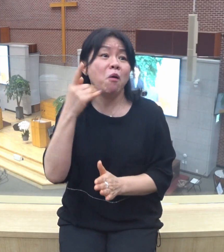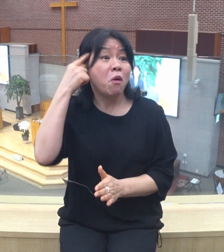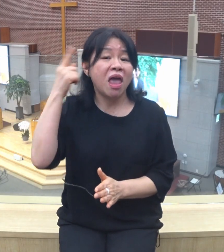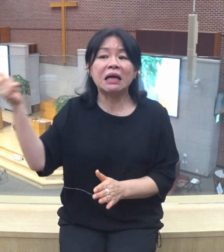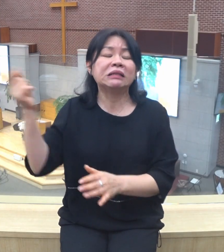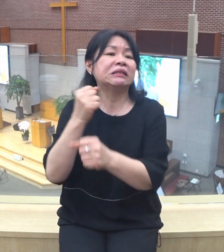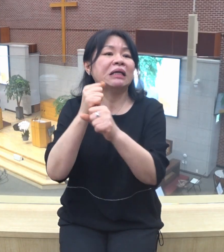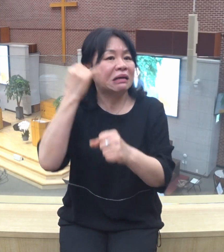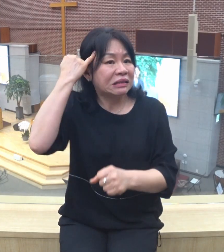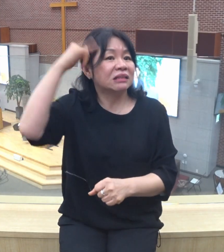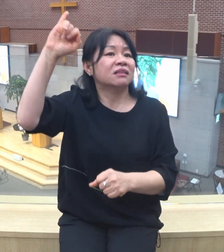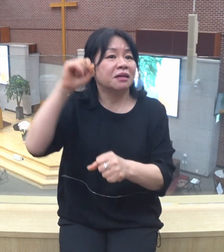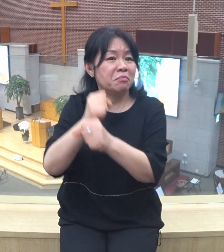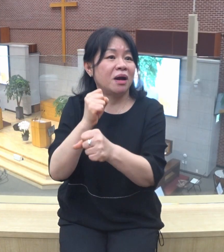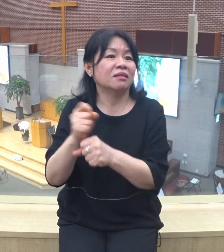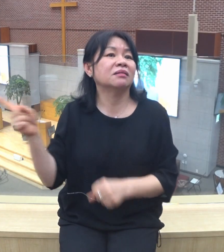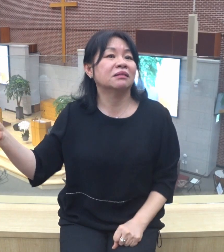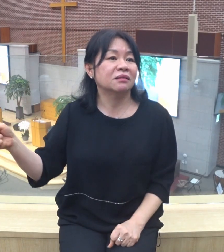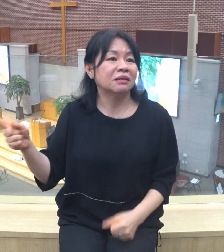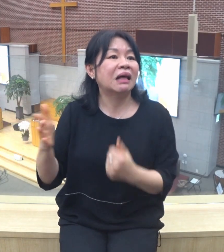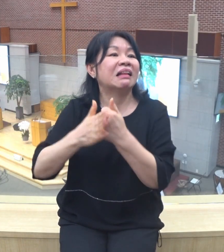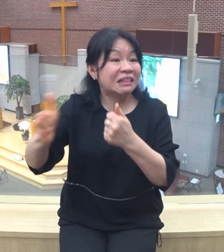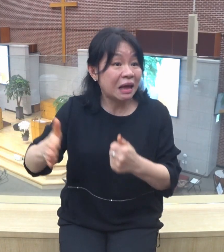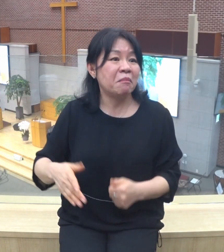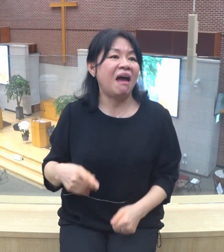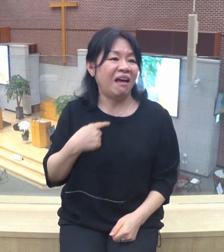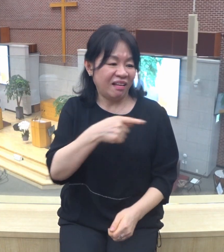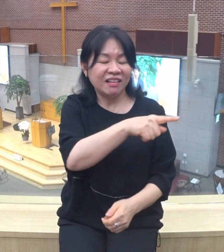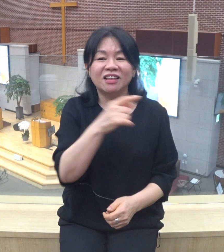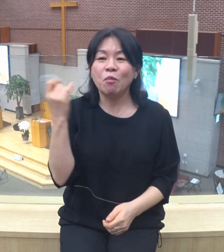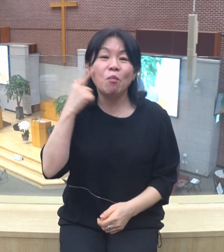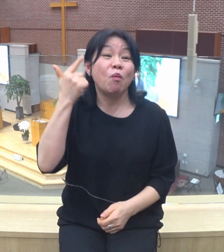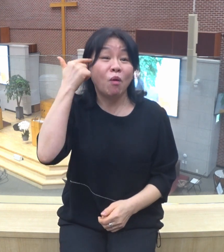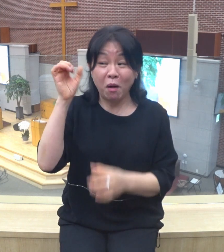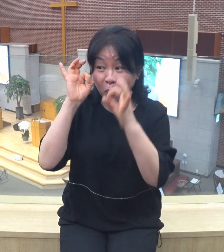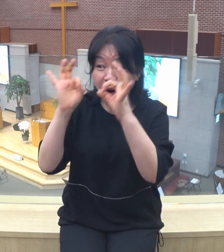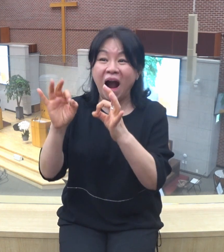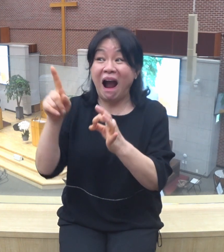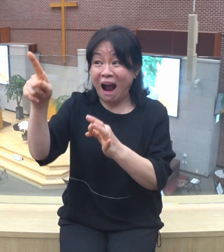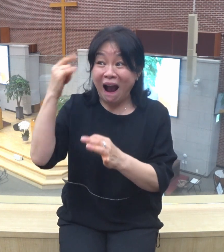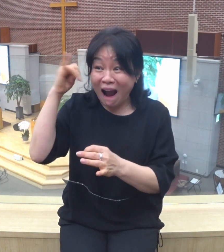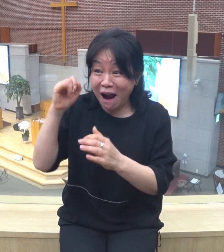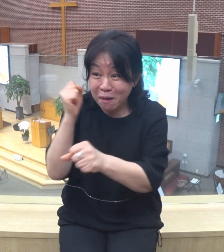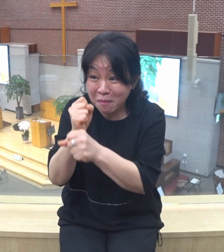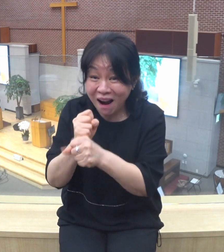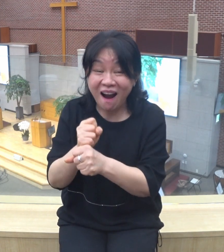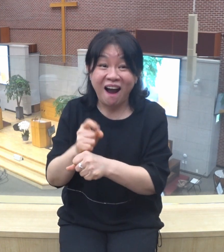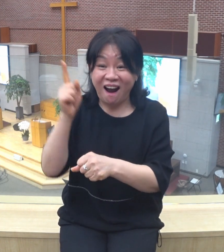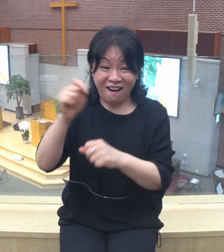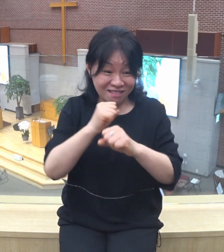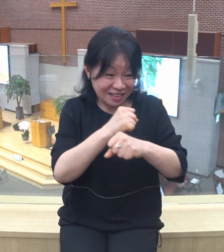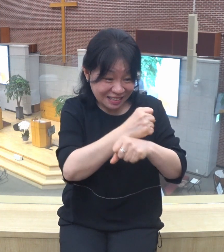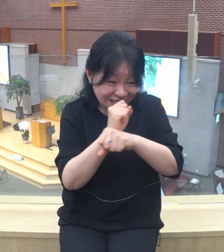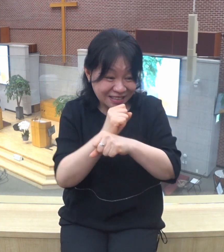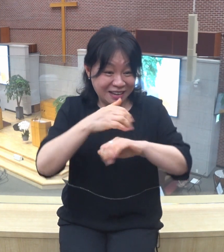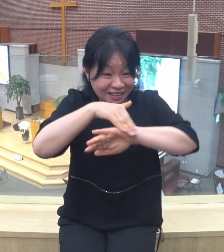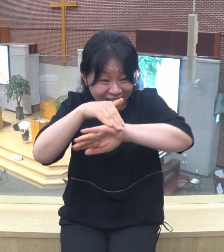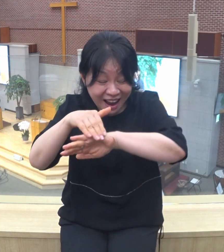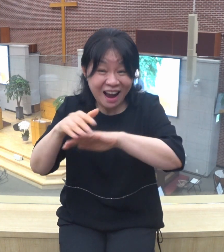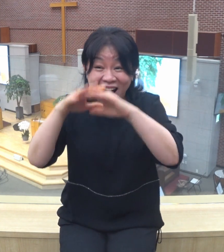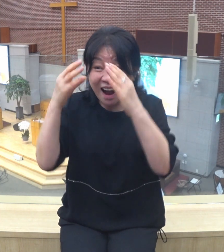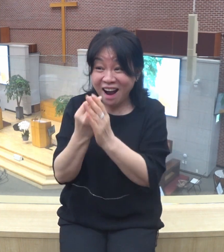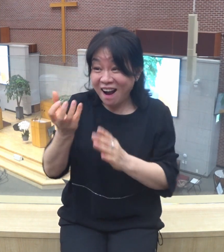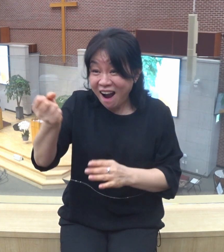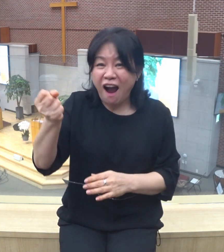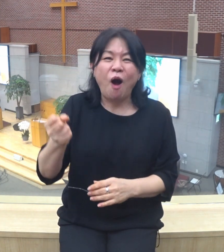개발한 분이니까요. 그리고 개발한 동료들이 이 차를 다 샀다고 하니까요. 실제로 제 차는 우리나라에서 출시된 가솔린을 쓰는